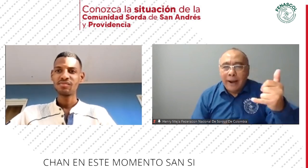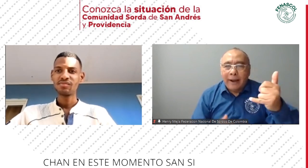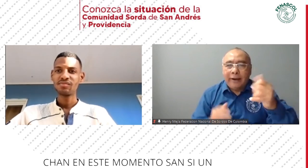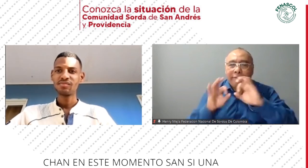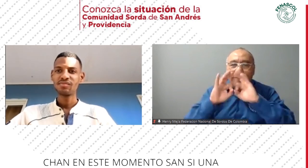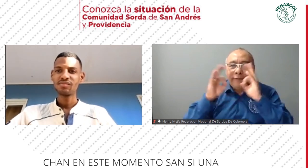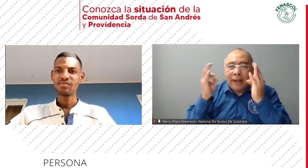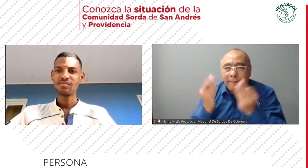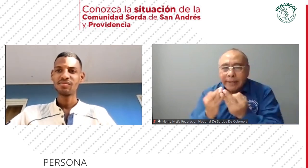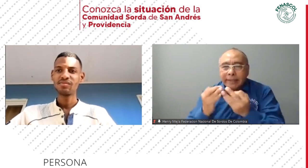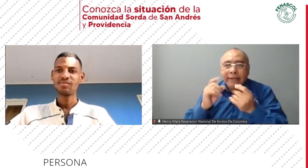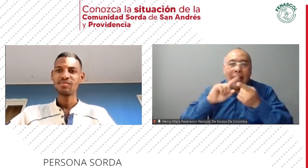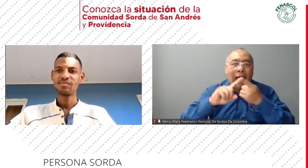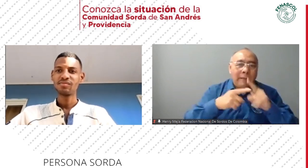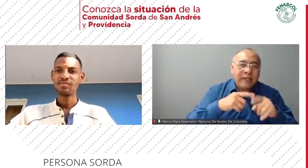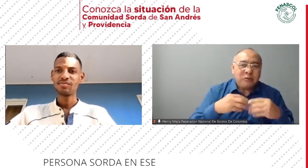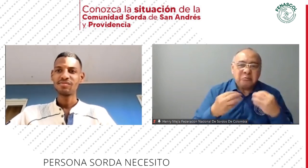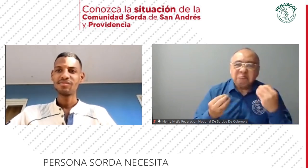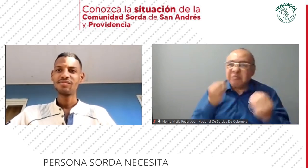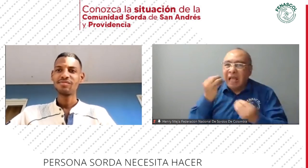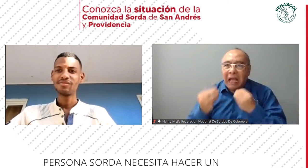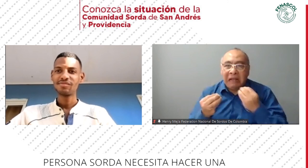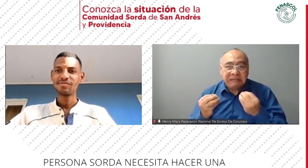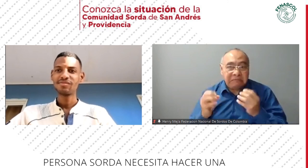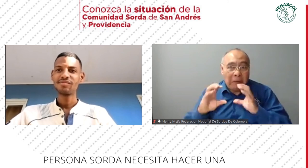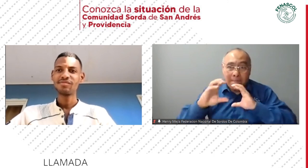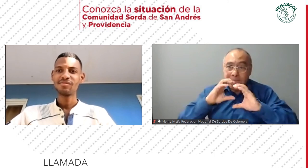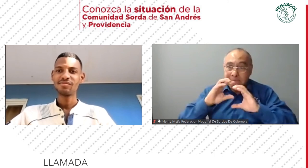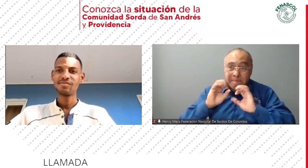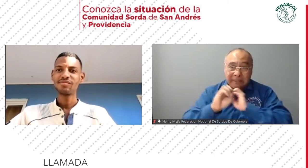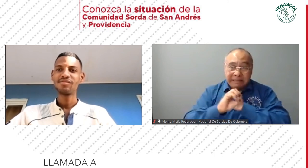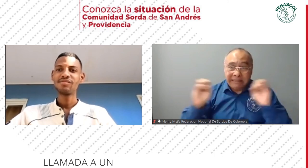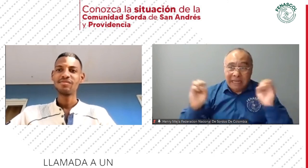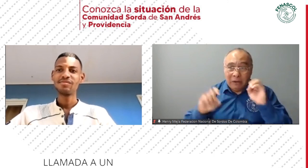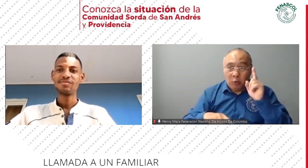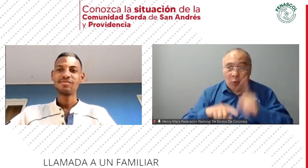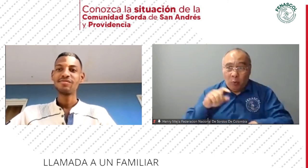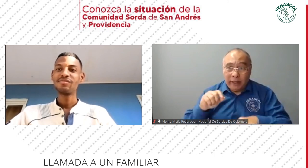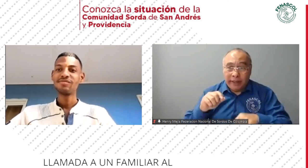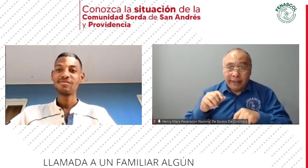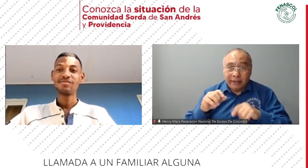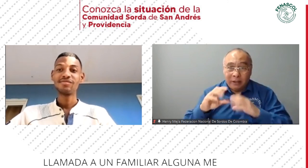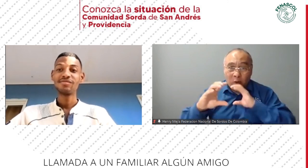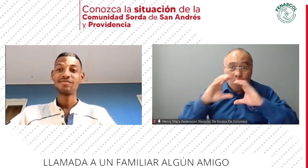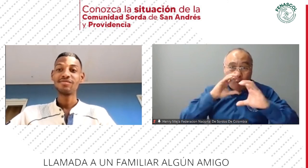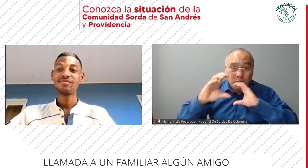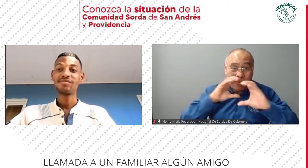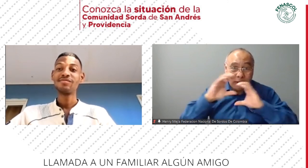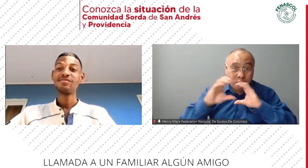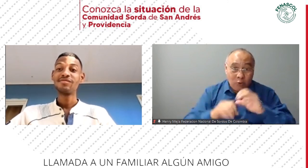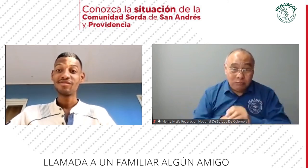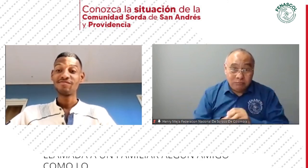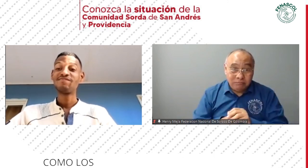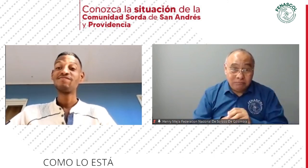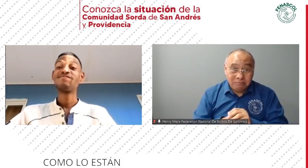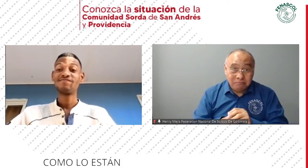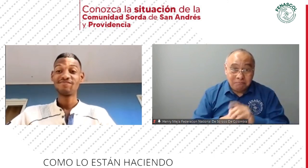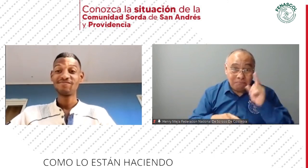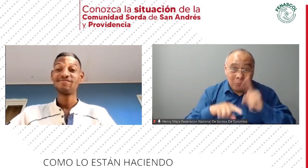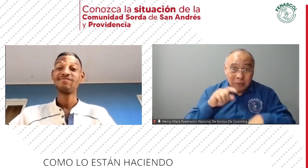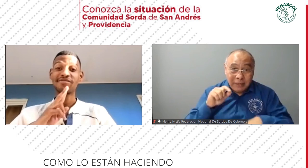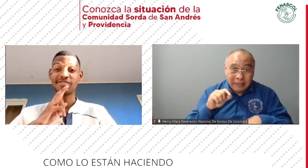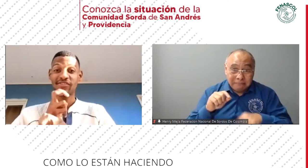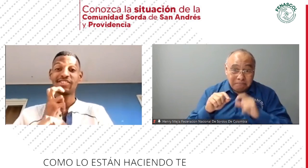una persona sorda necesita hacer una llamada a un familiar algún amigo como lo están haciendo